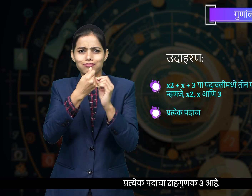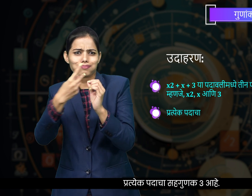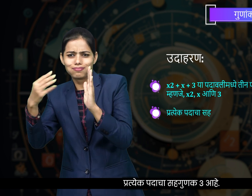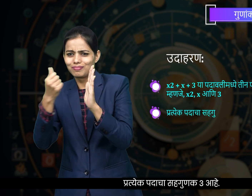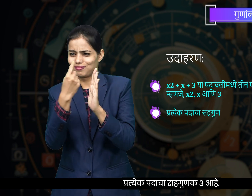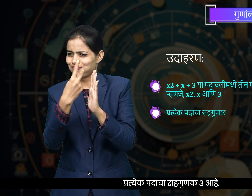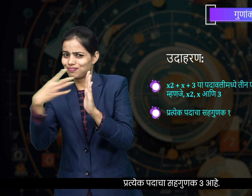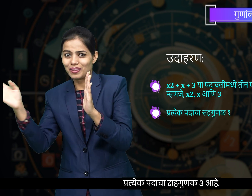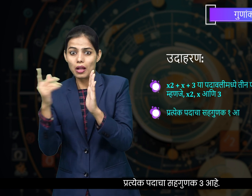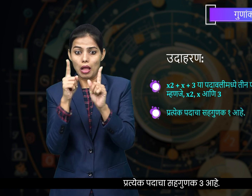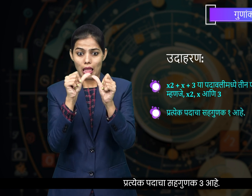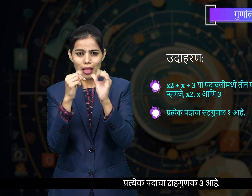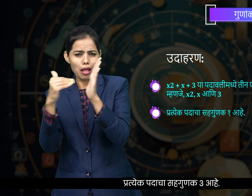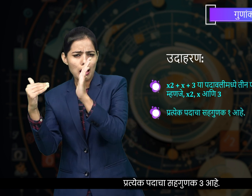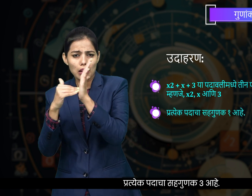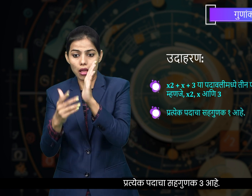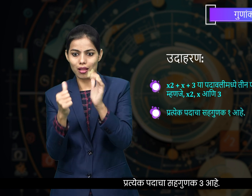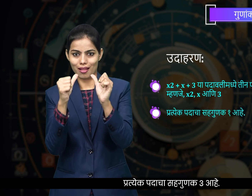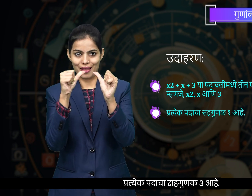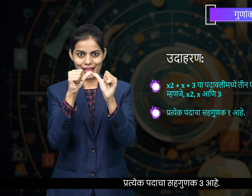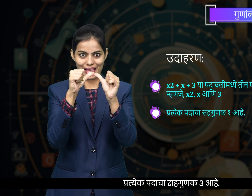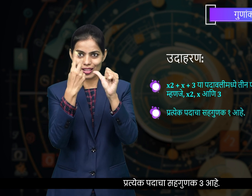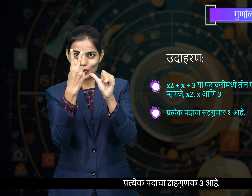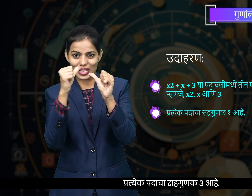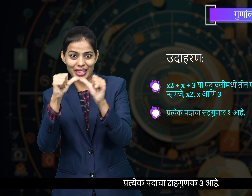प्रत्येक पदाचा सहगुणक 3 आहे.